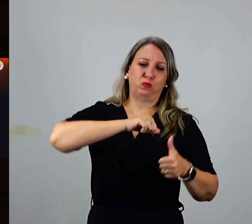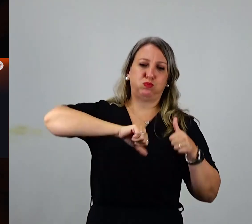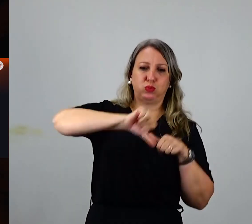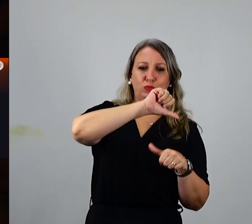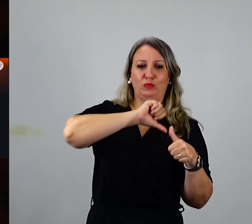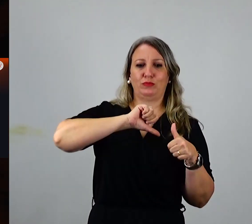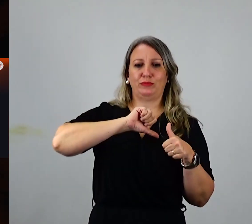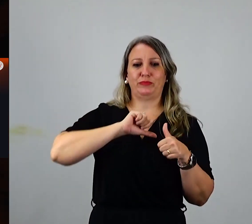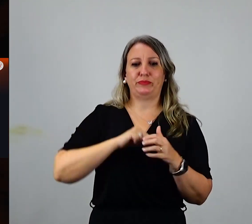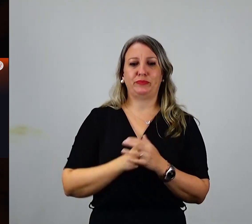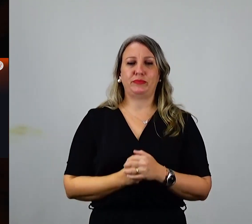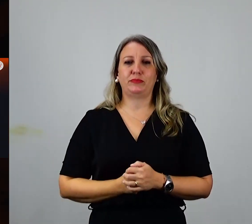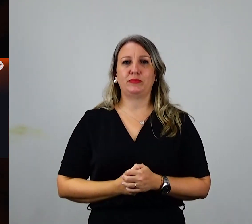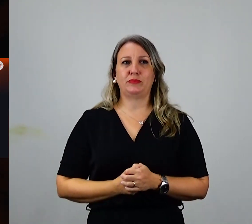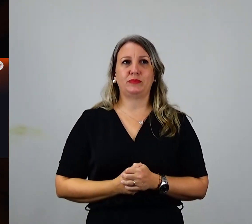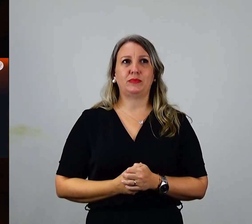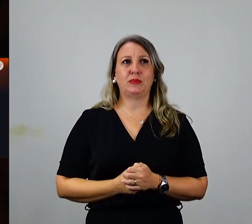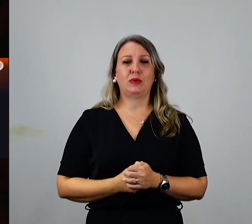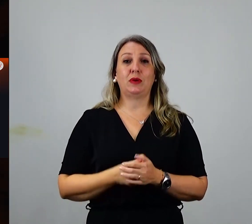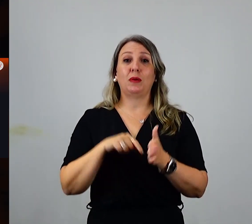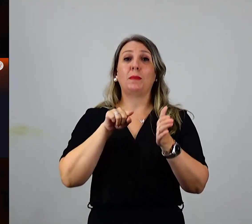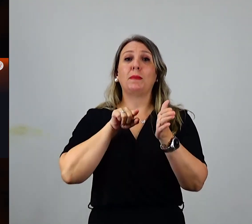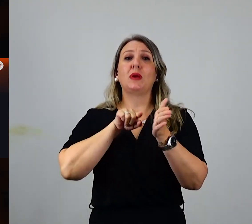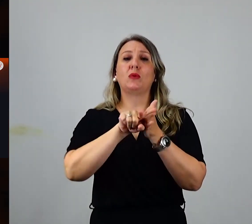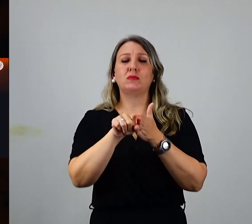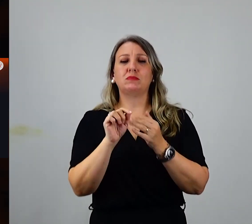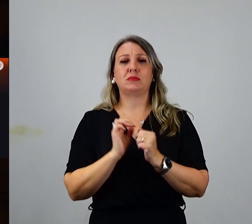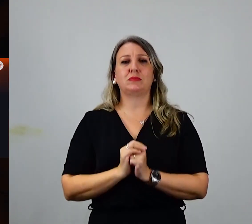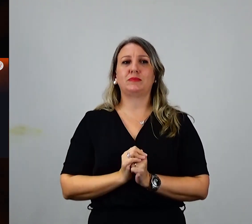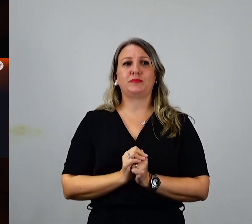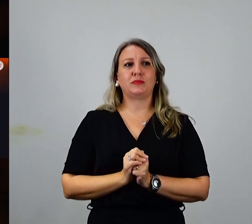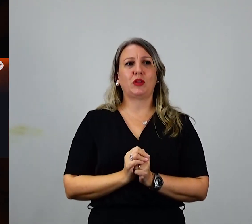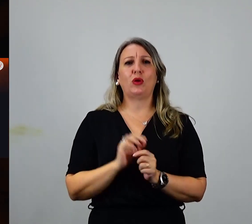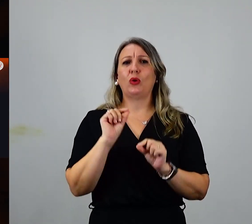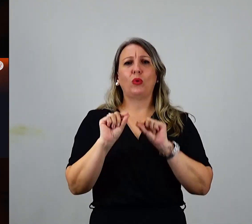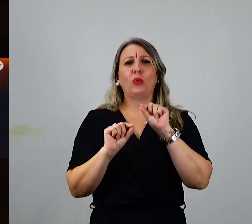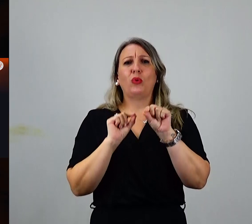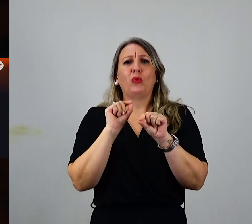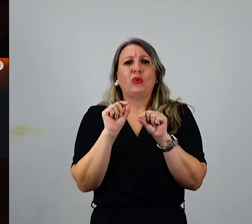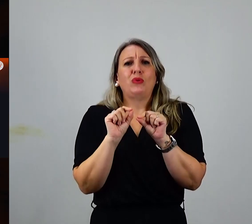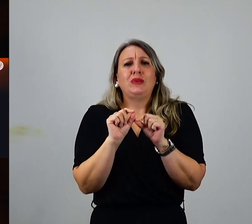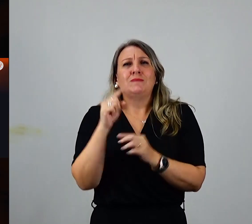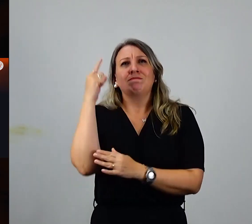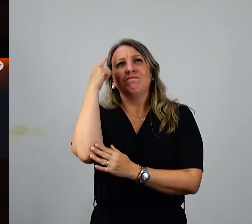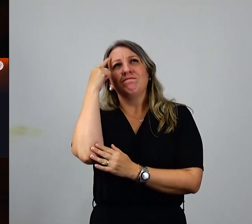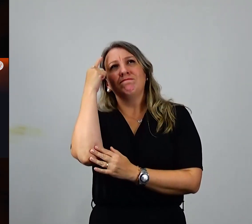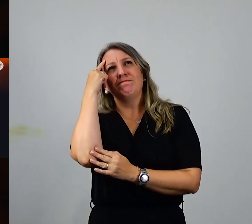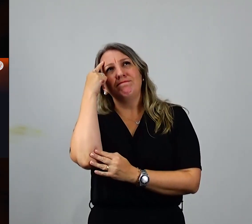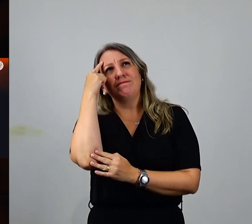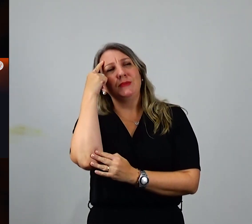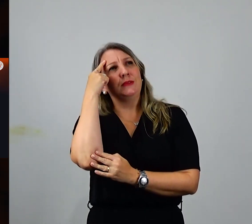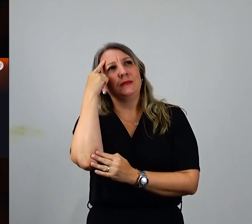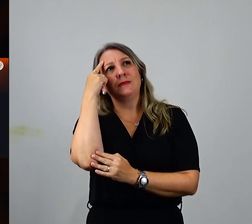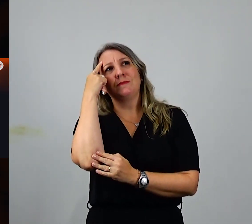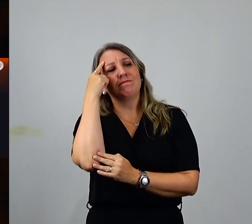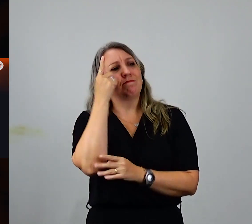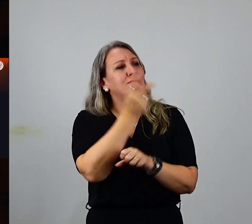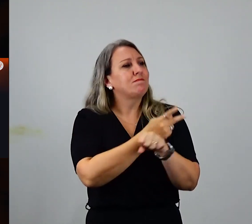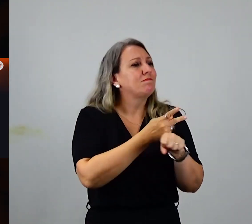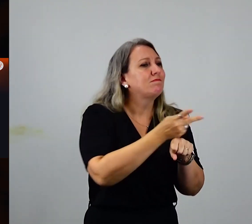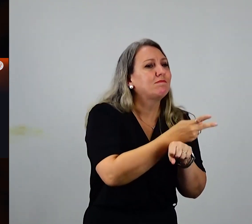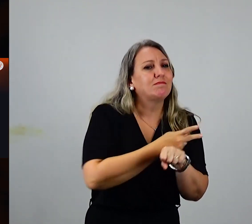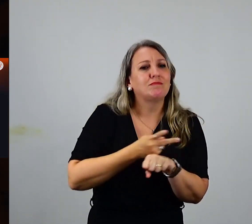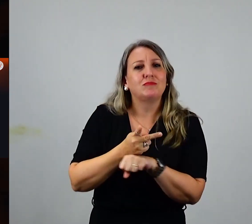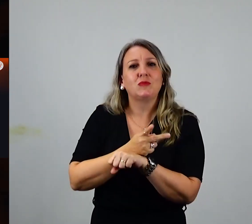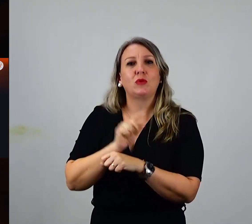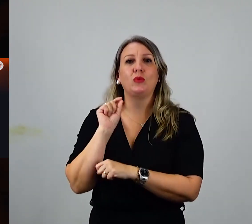Então a pergunta é, o que você tem buscado e o que você tem pensado? Então eu quero ver um versículo